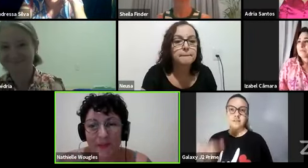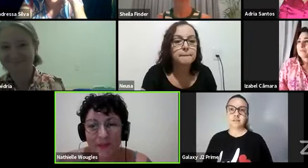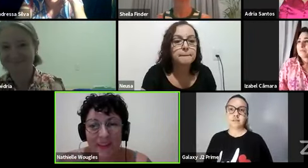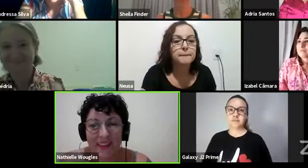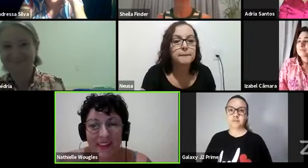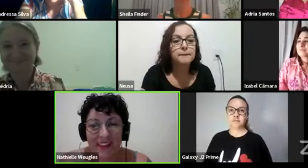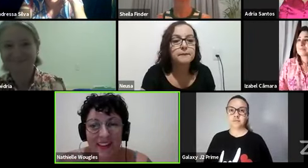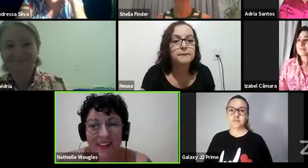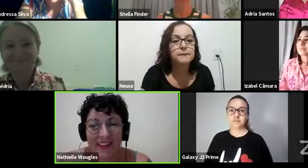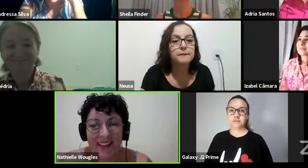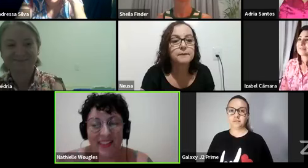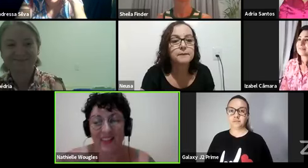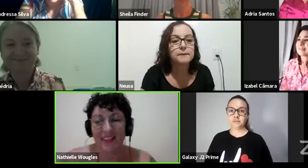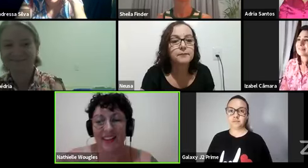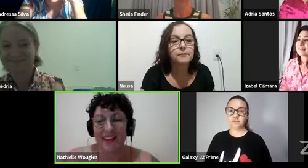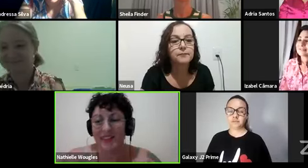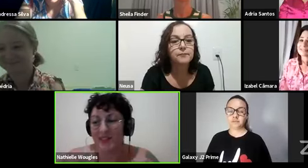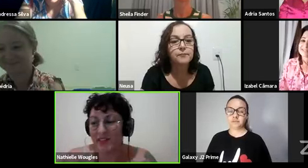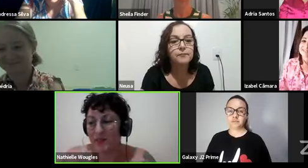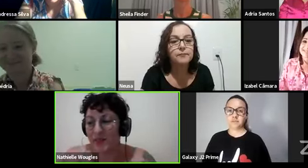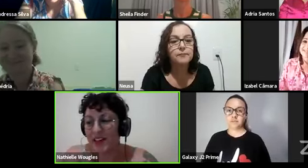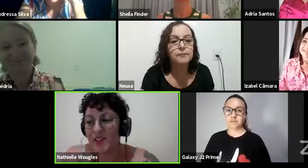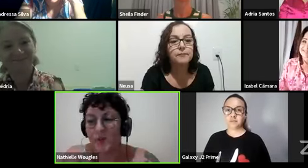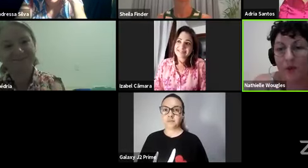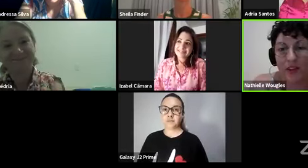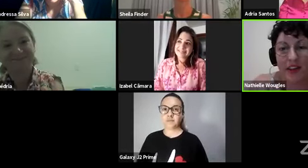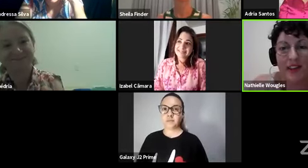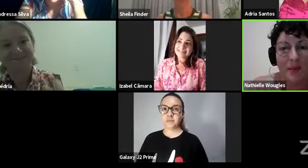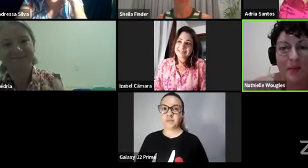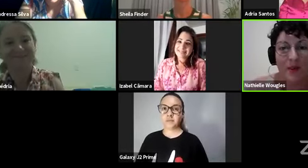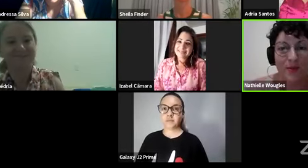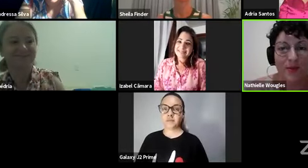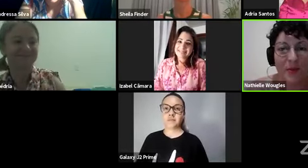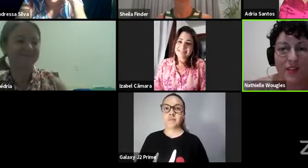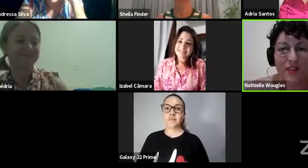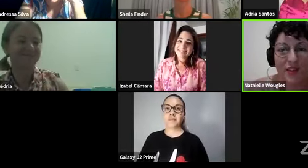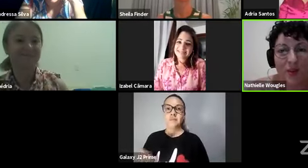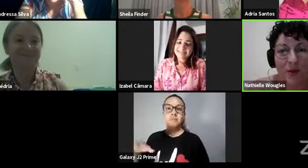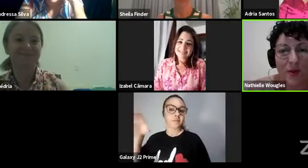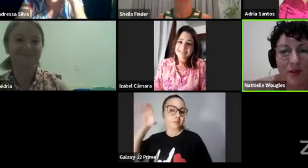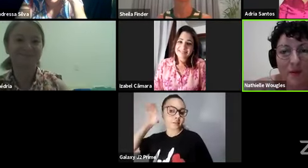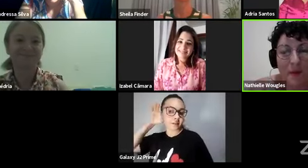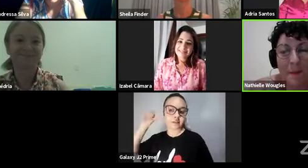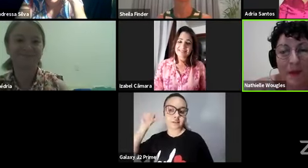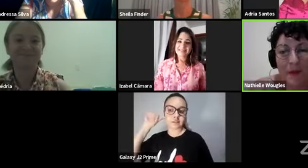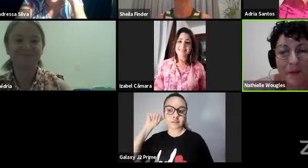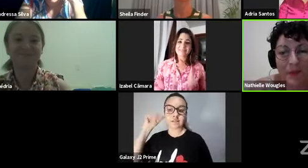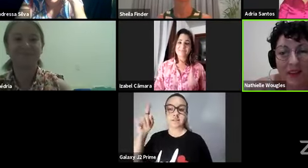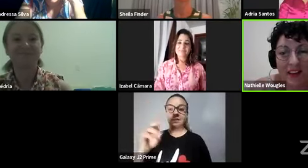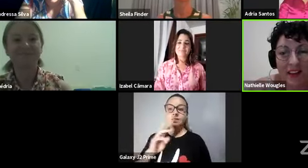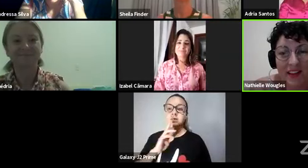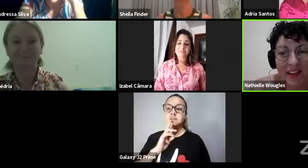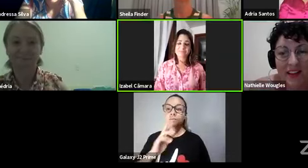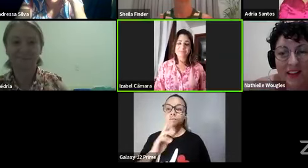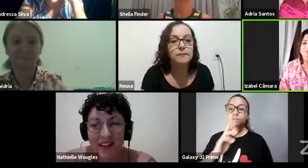nossa. Então, Andressa, se você puder responder essa pergunta para a gente, qual é o seu papel